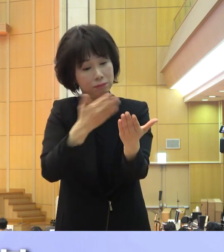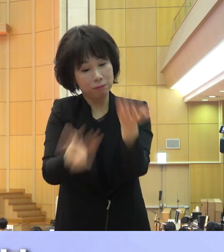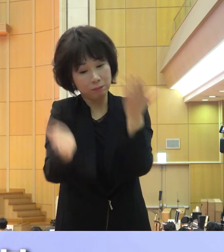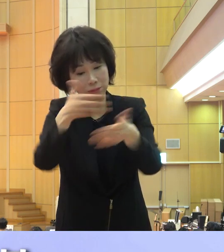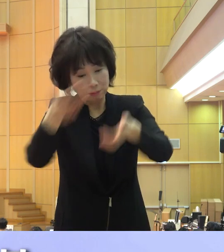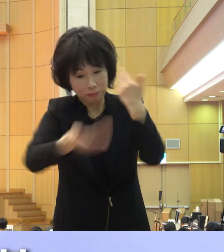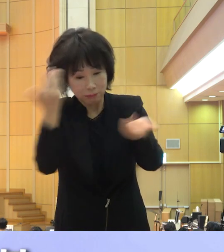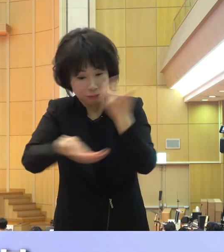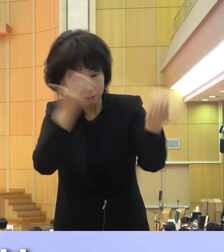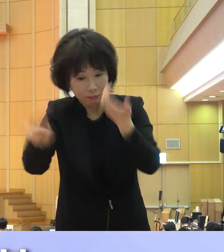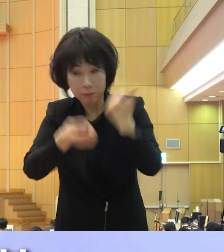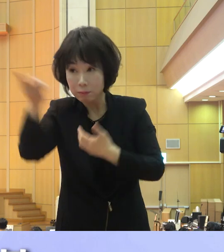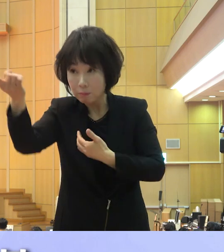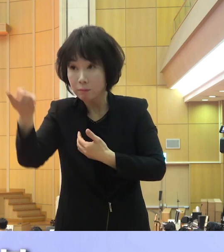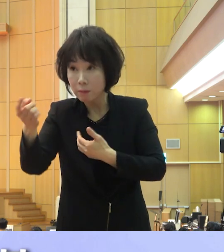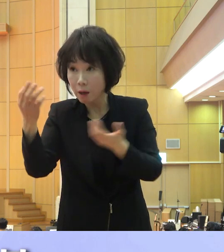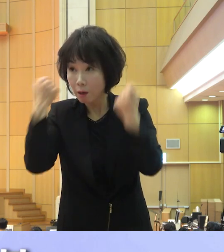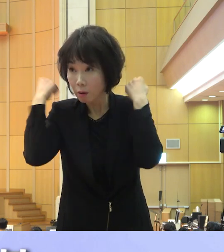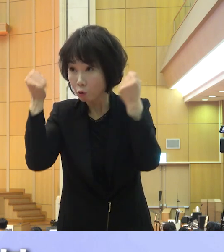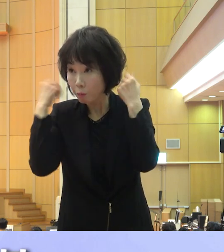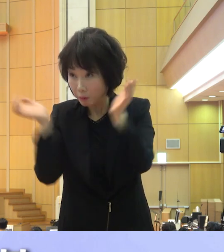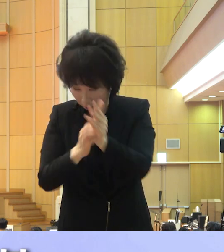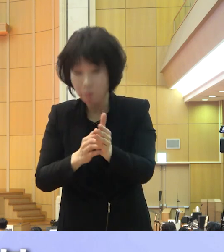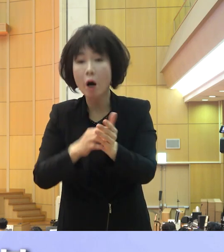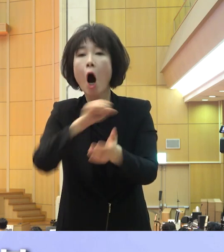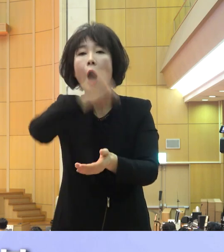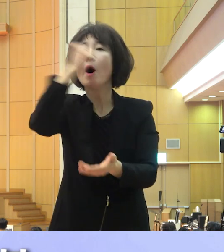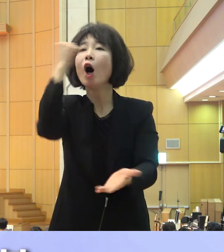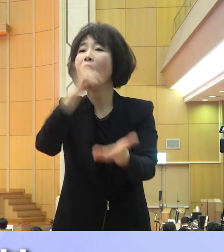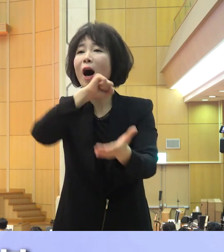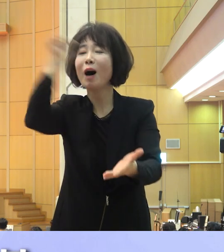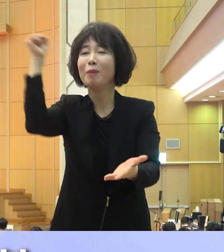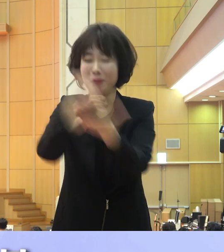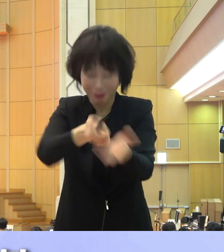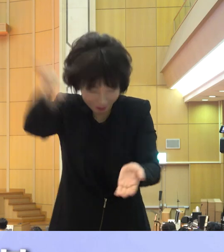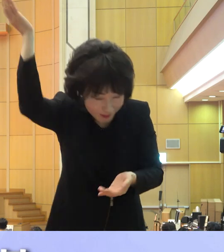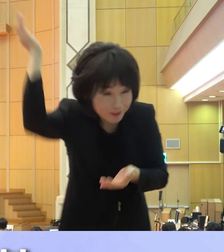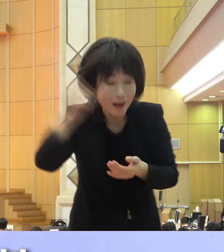다 붙였겠지. 그냥 뚝뚝뚝뚝 하고 탕 해가지고 합격이 돼가지고